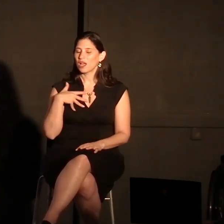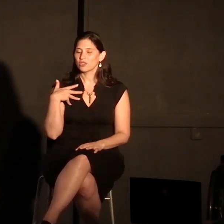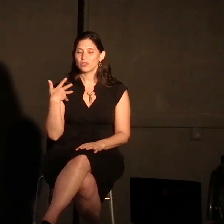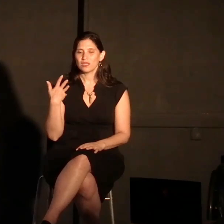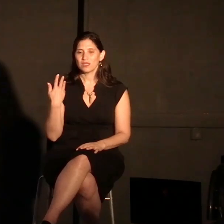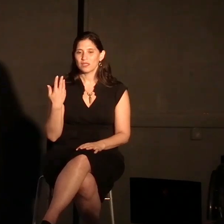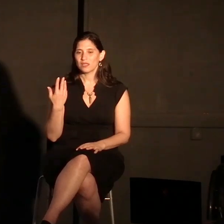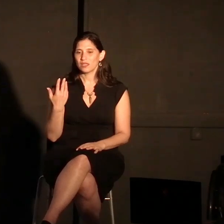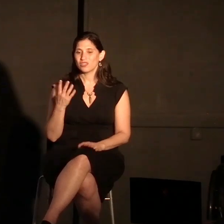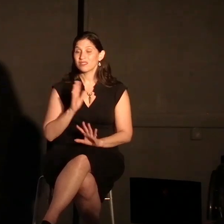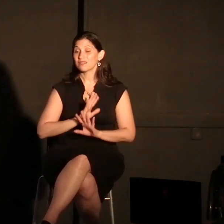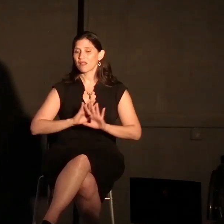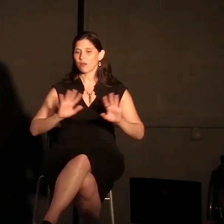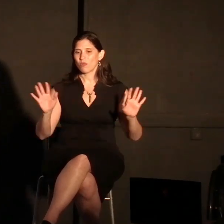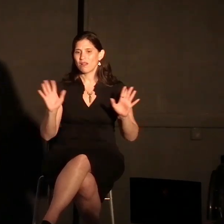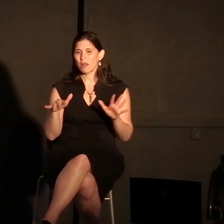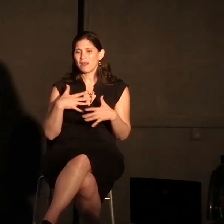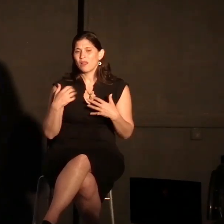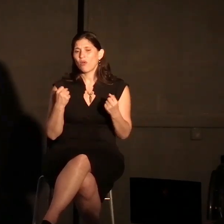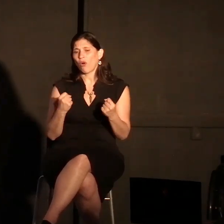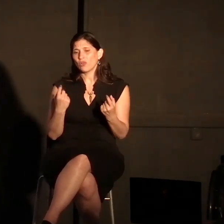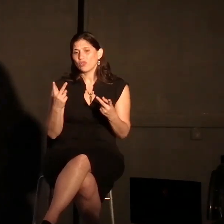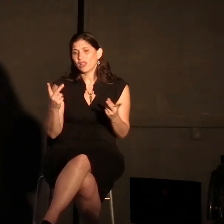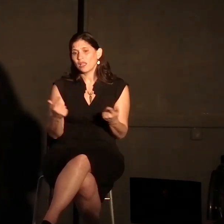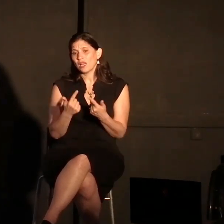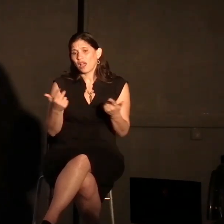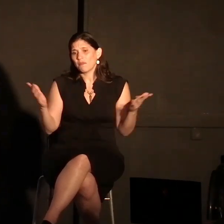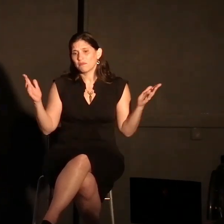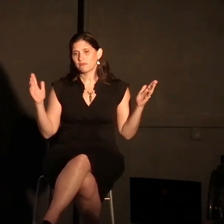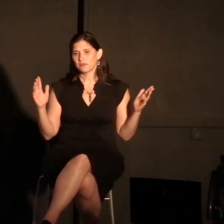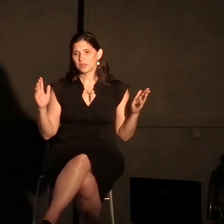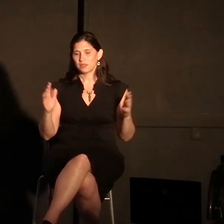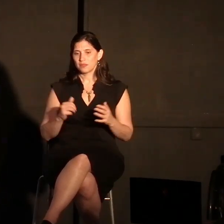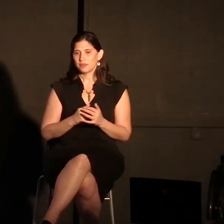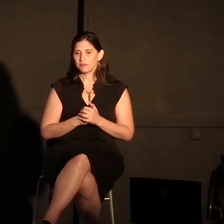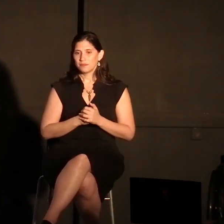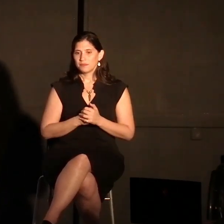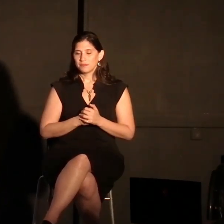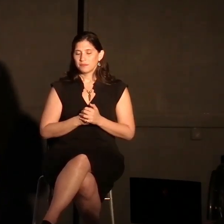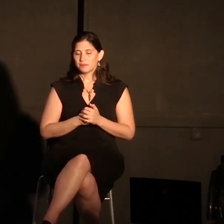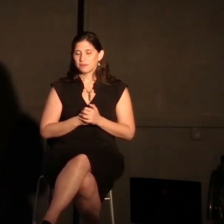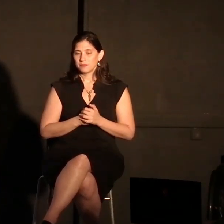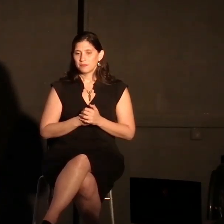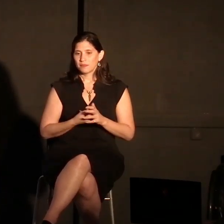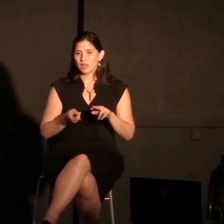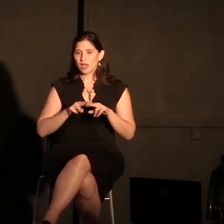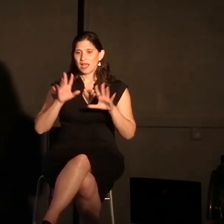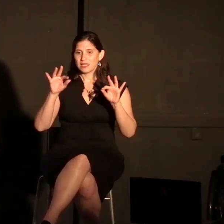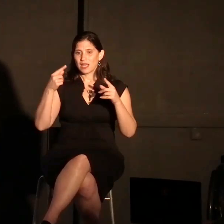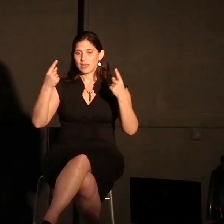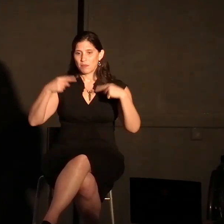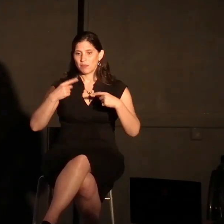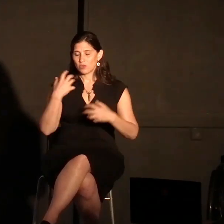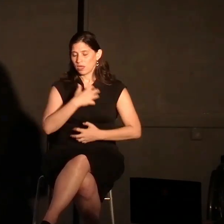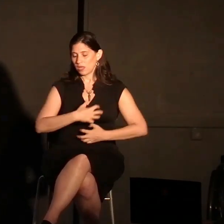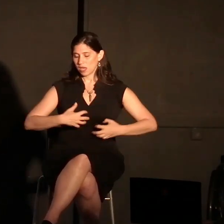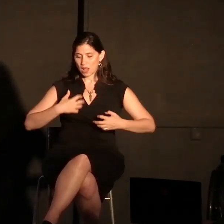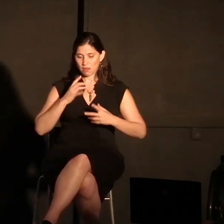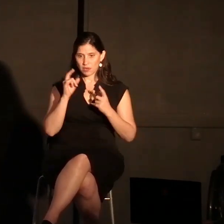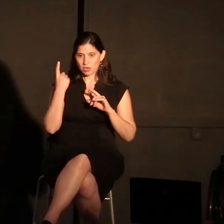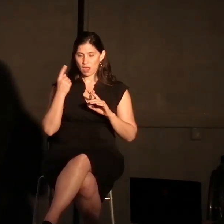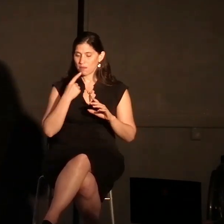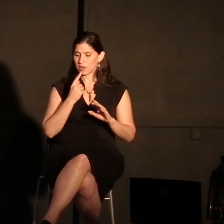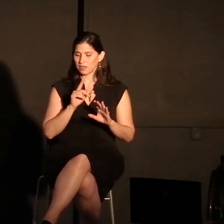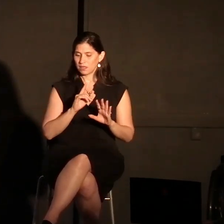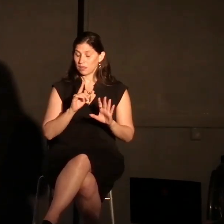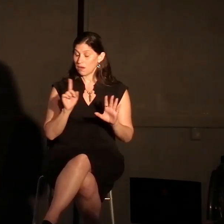ש שזהו אני גם אין לי כוחות יותר להילחם אחרי 10 ימים שקלתי מה שקרה לי אמרתי